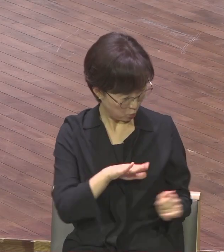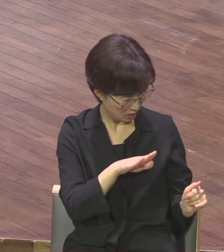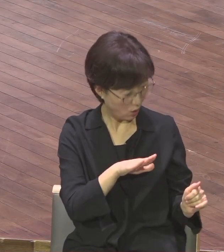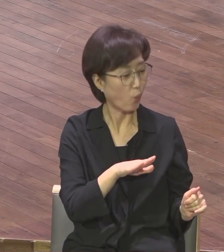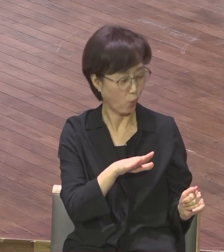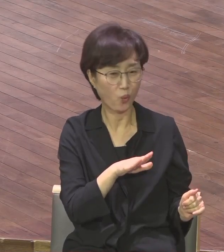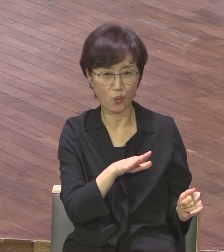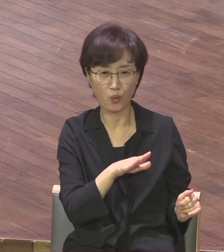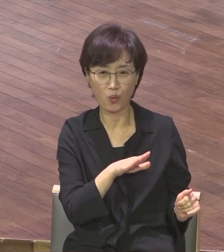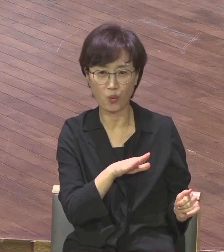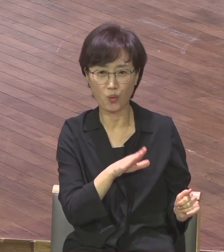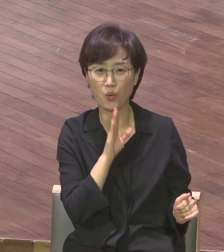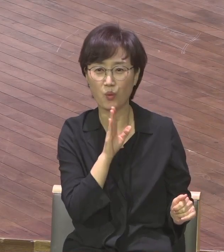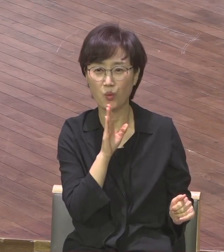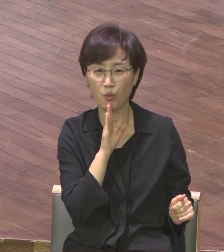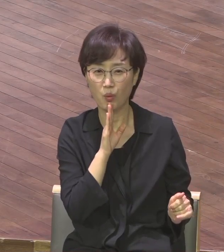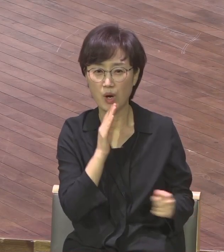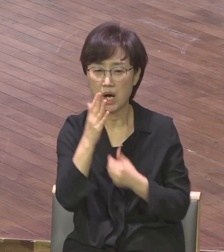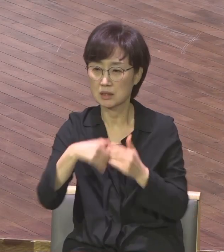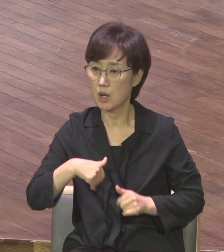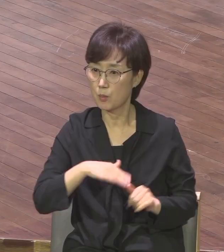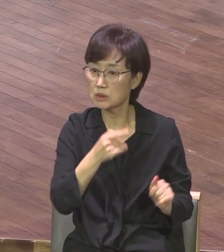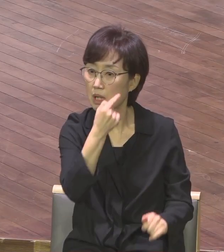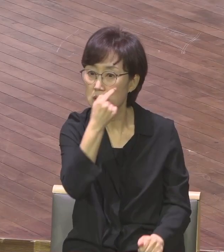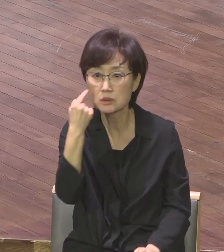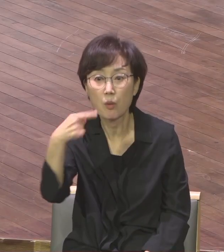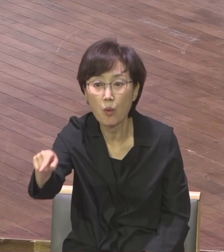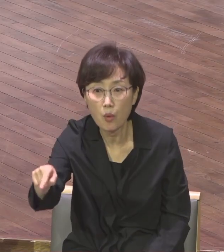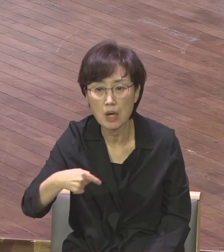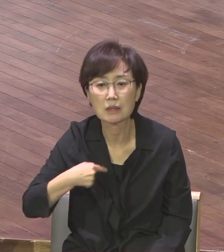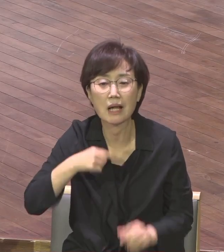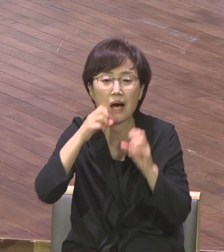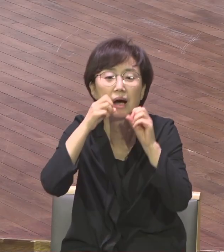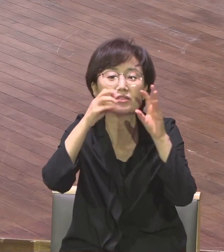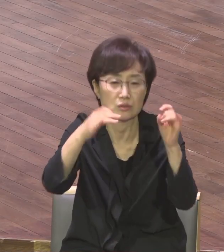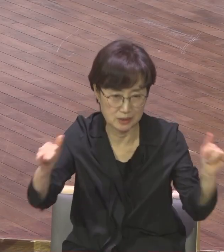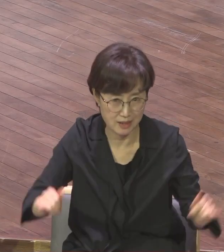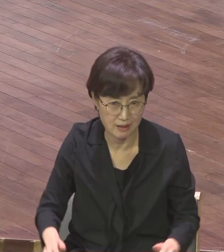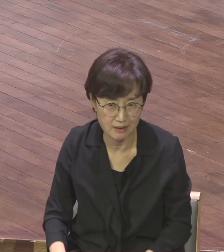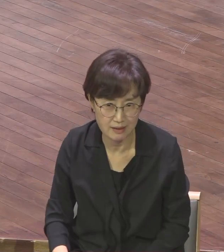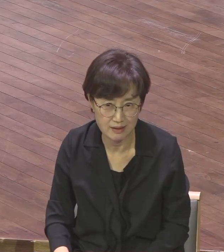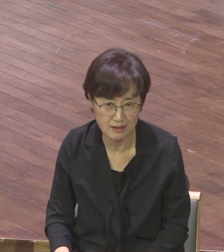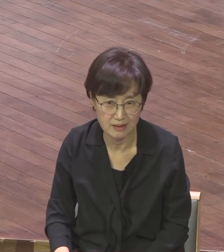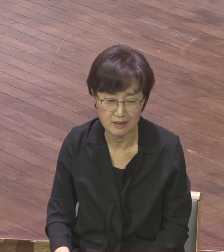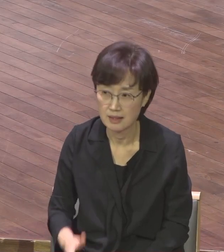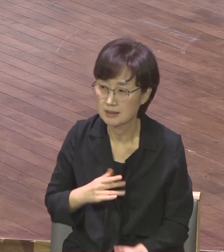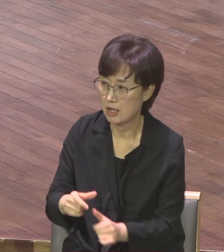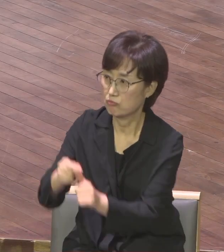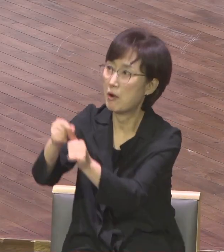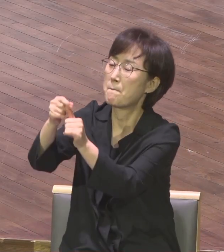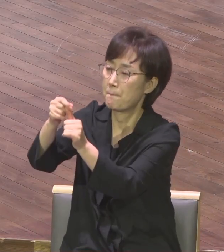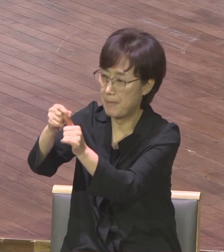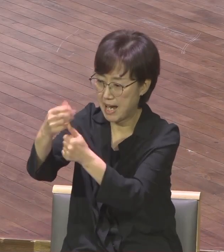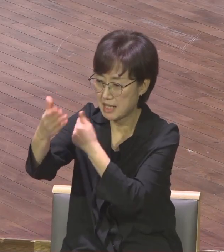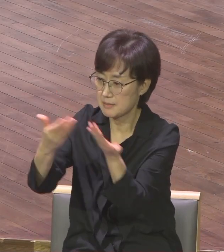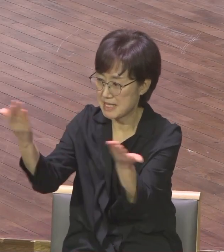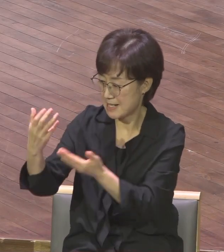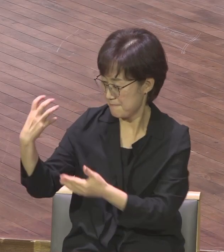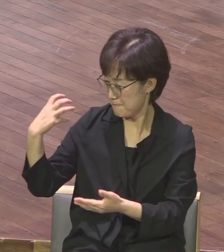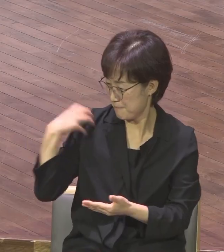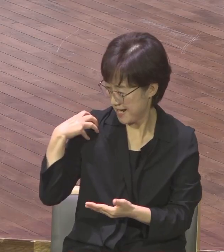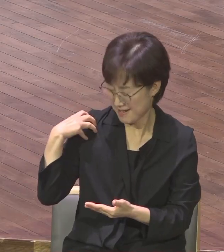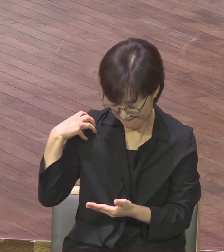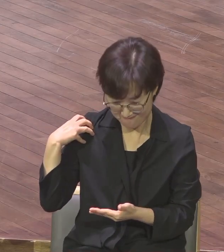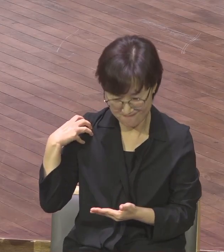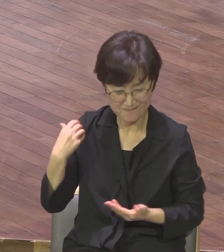보내셨다. 하나님이 보내셨다는 증거로 여러분이 전도자잖아요. 여러분이 구원받아 하나님 자녀로 직분 맡아가 주의를 하고